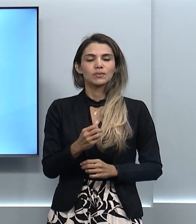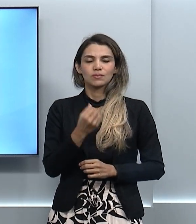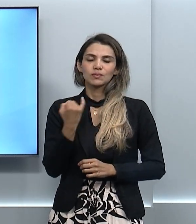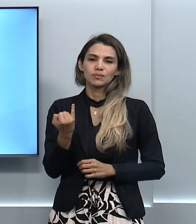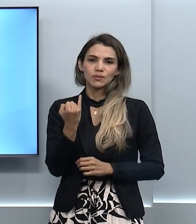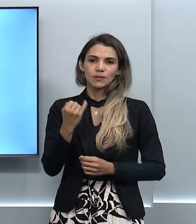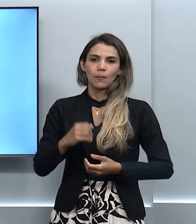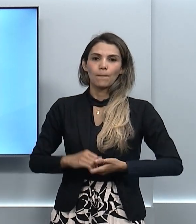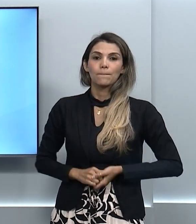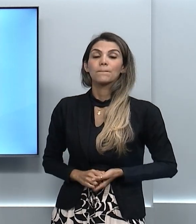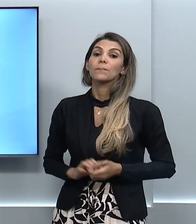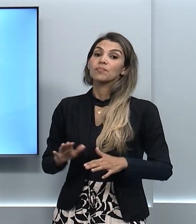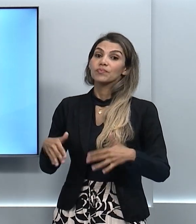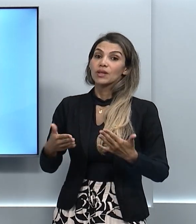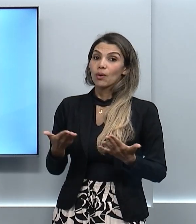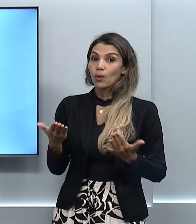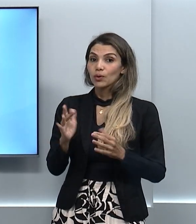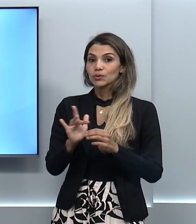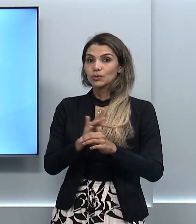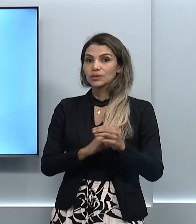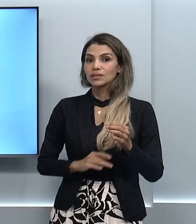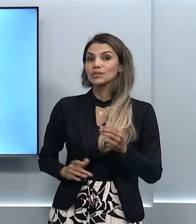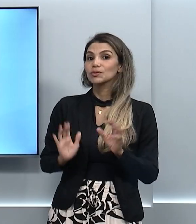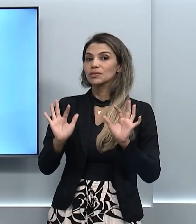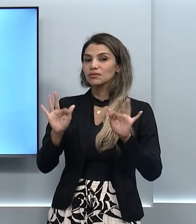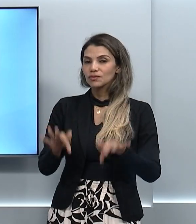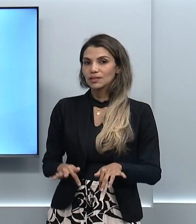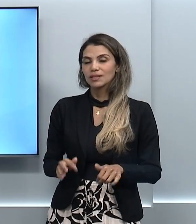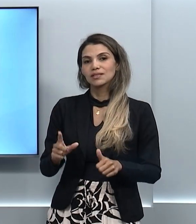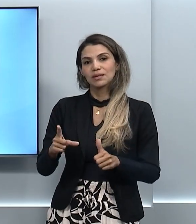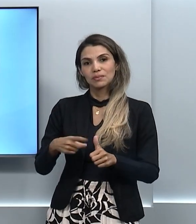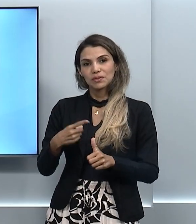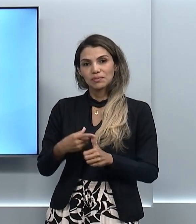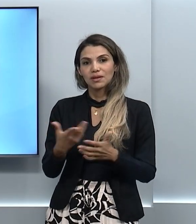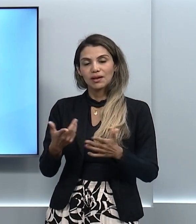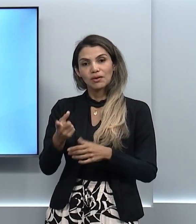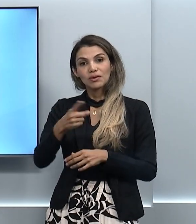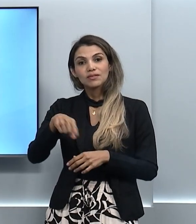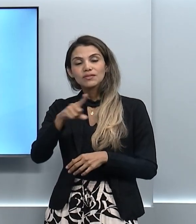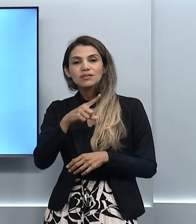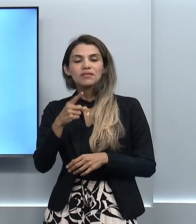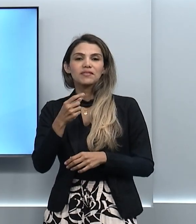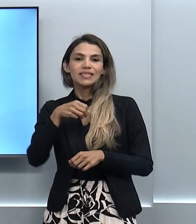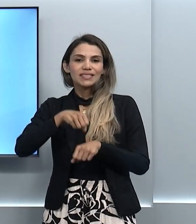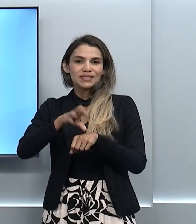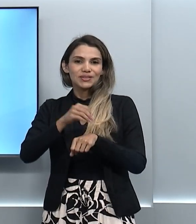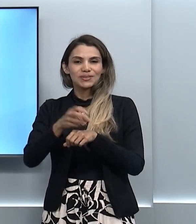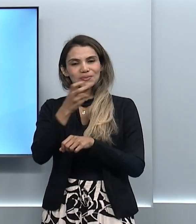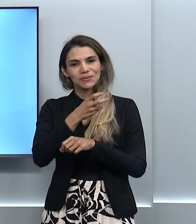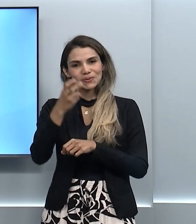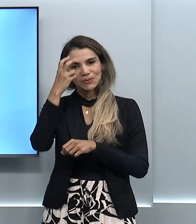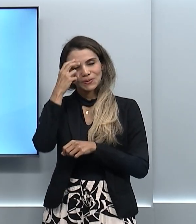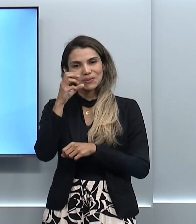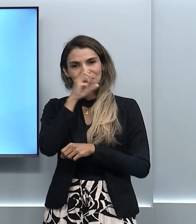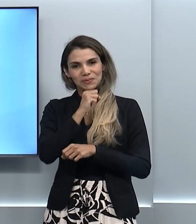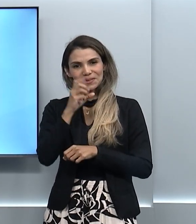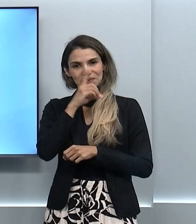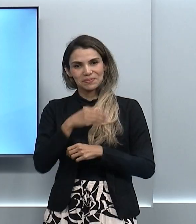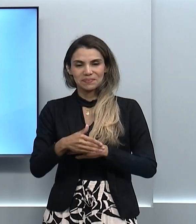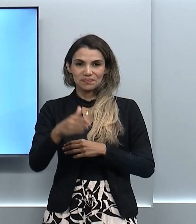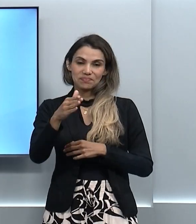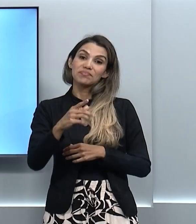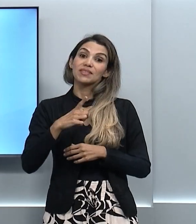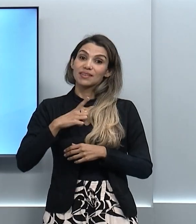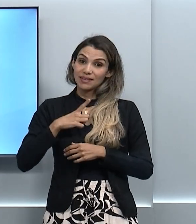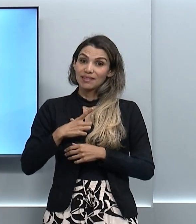Bom, e antes de terminar o programa de hoje, vamos juntos anotar as dicas culturais para este fim de semana? Acho que